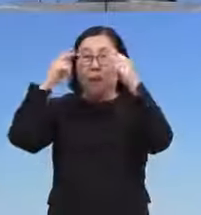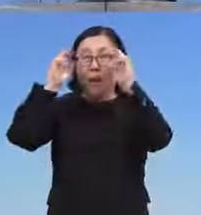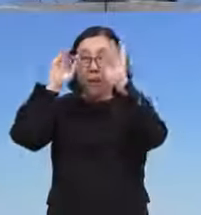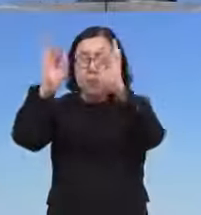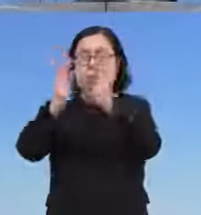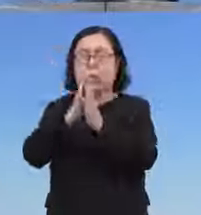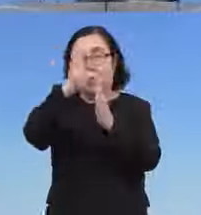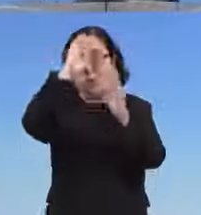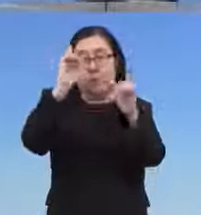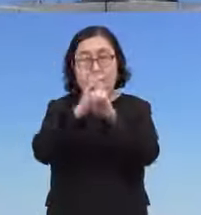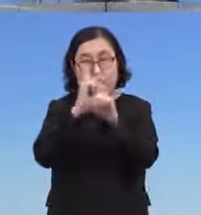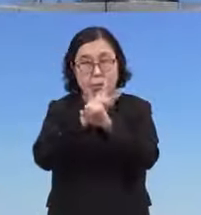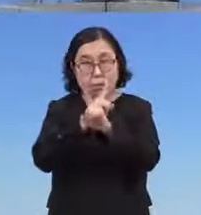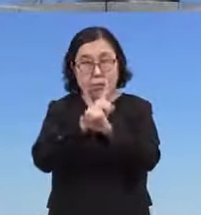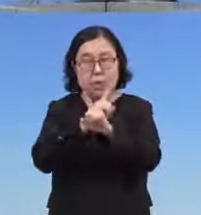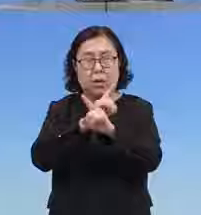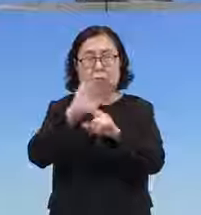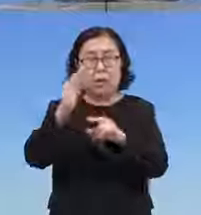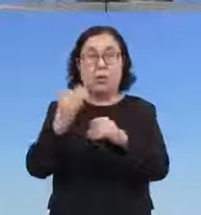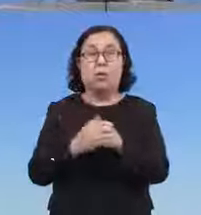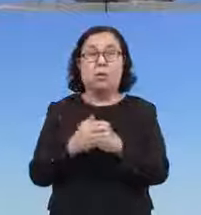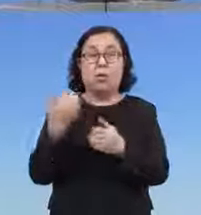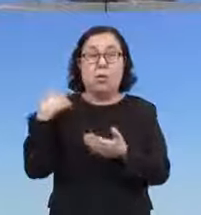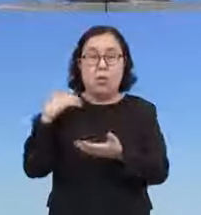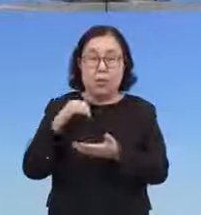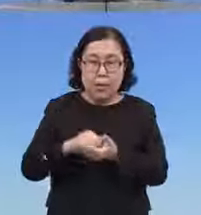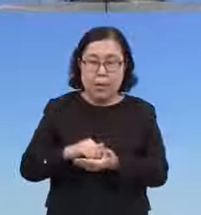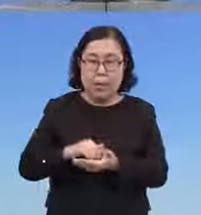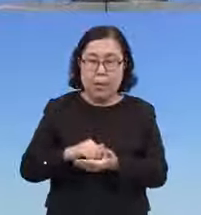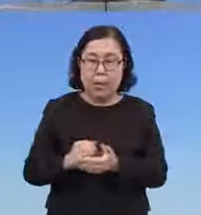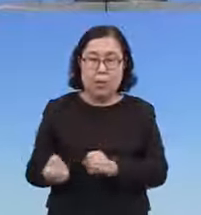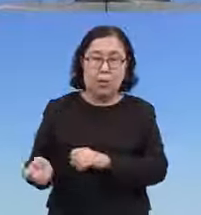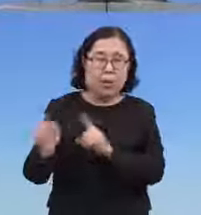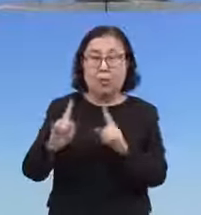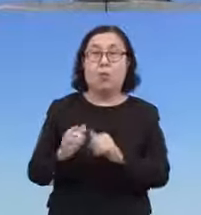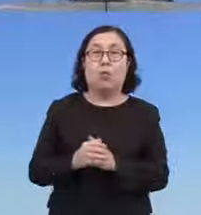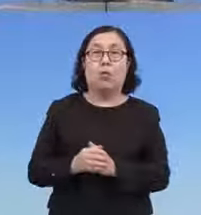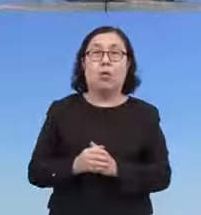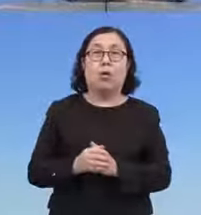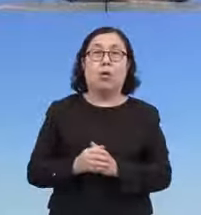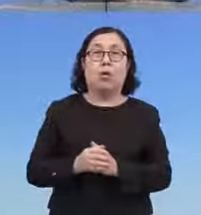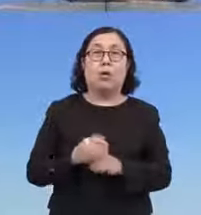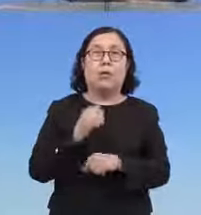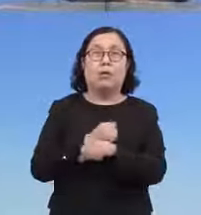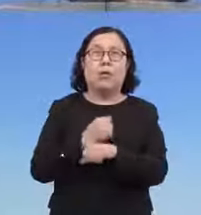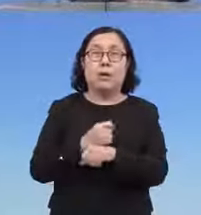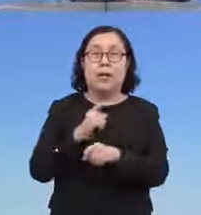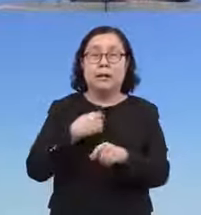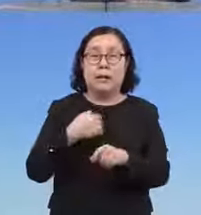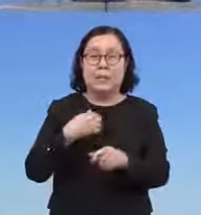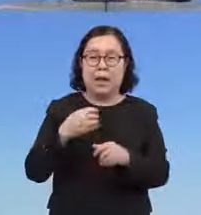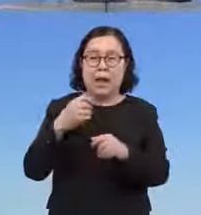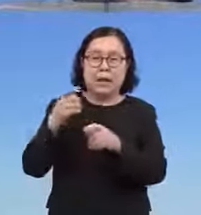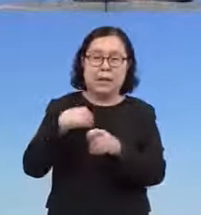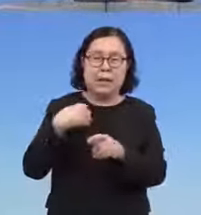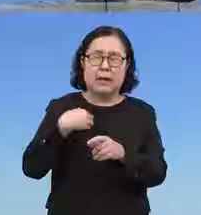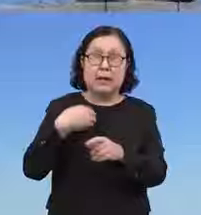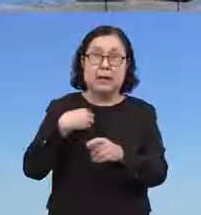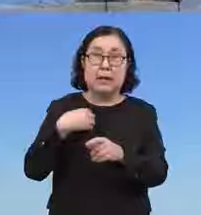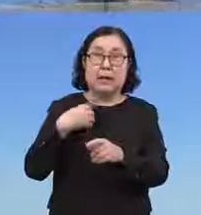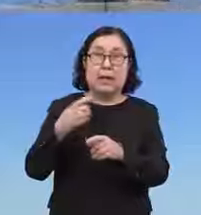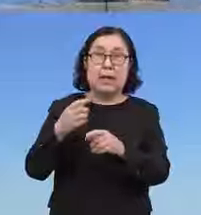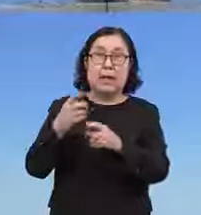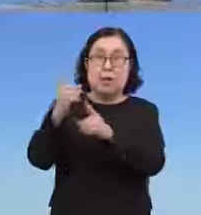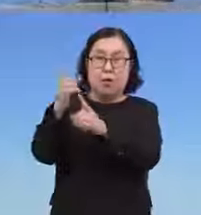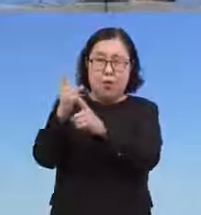되고, 큰 그림을 그려주시는 주님을 보면 회복이 되고, 뭐라고 그냥 말도 안 되는 걸 가지고 공격을